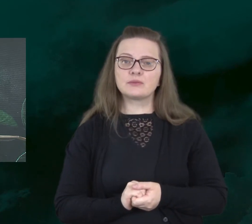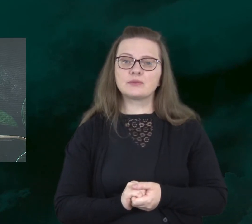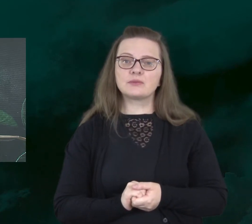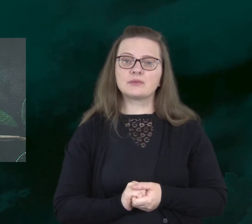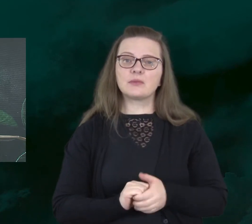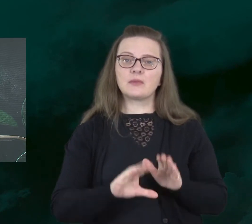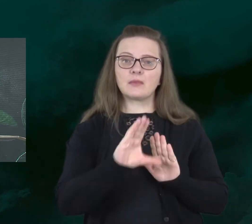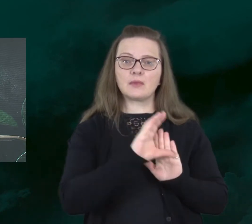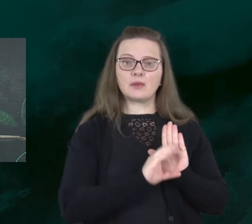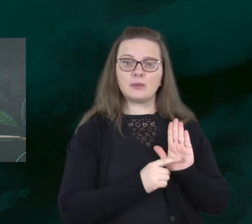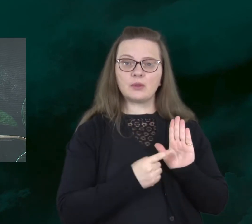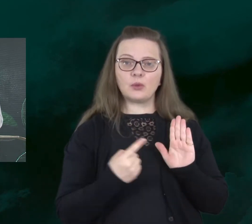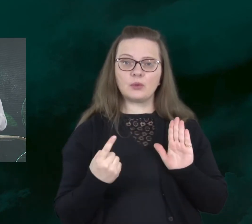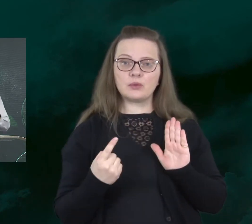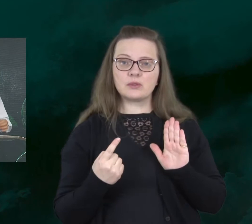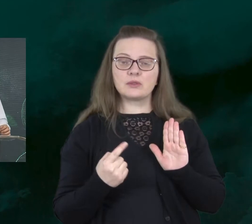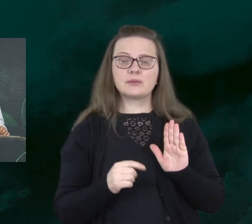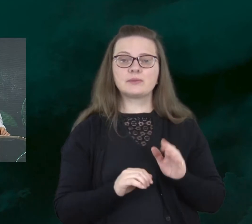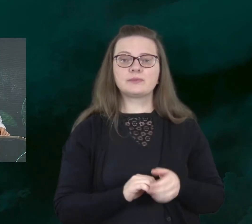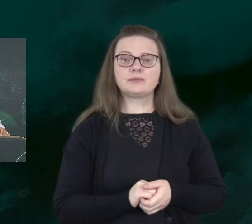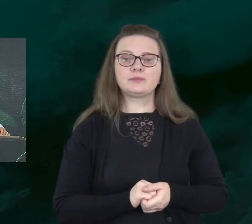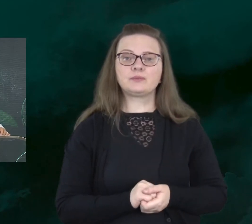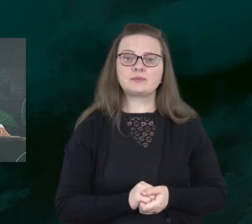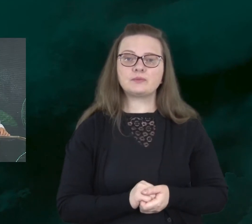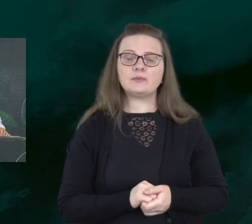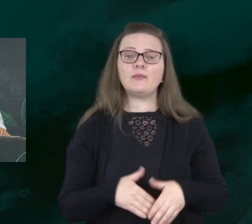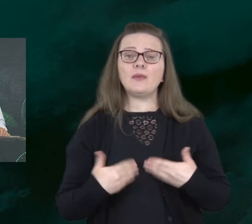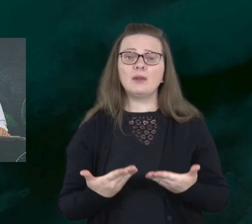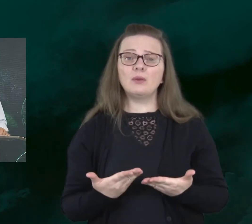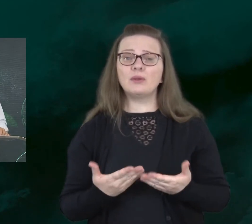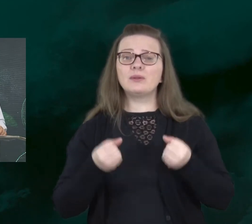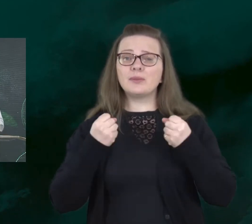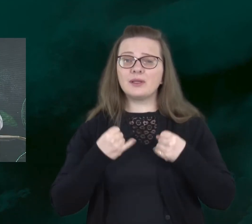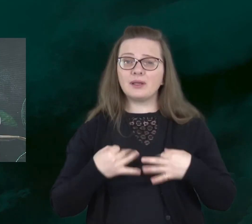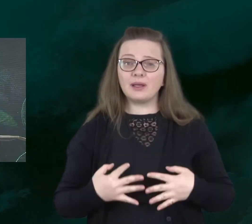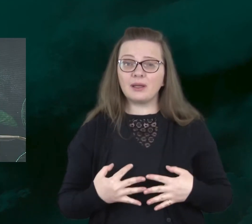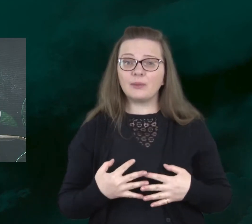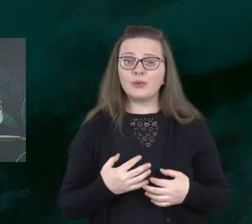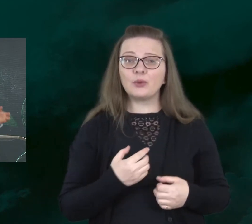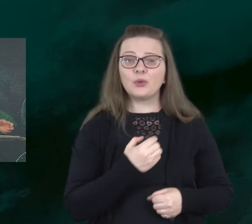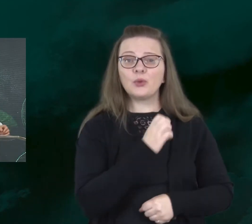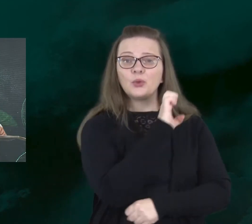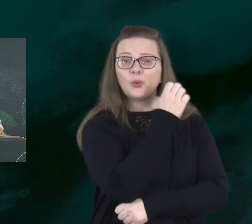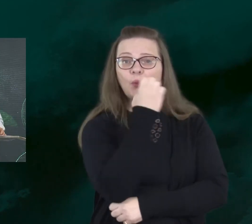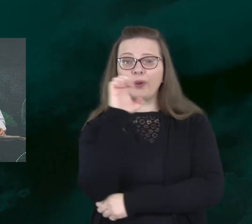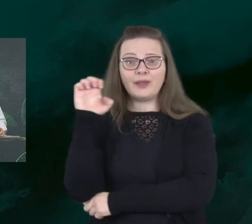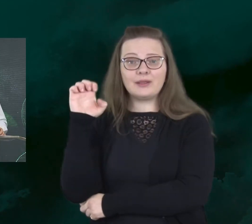no capítulo 11, quando nós falamos que no jardim do Éden,